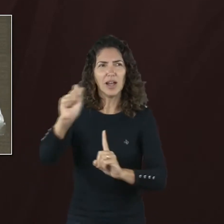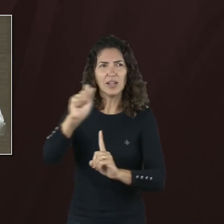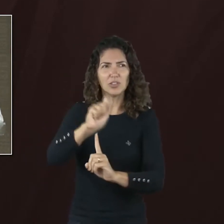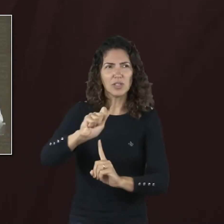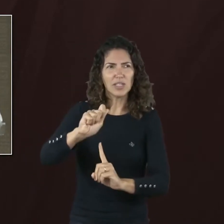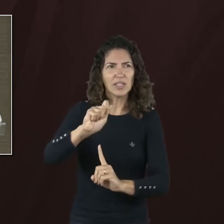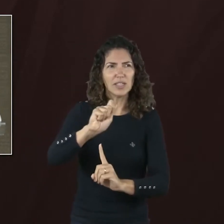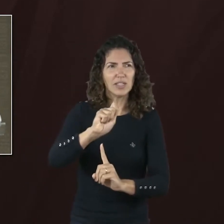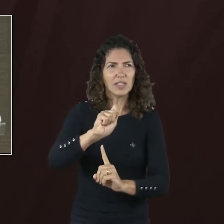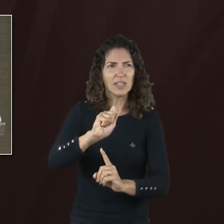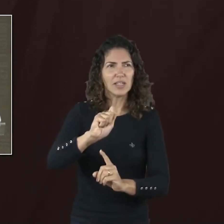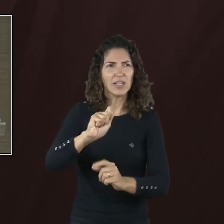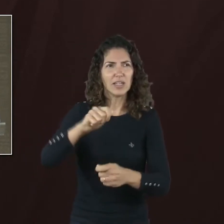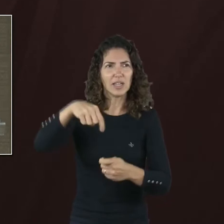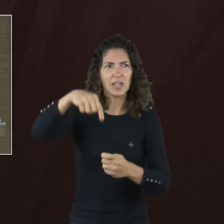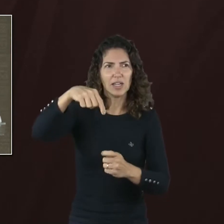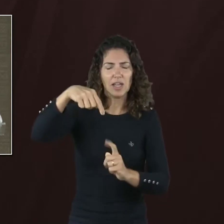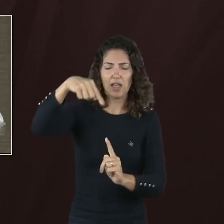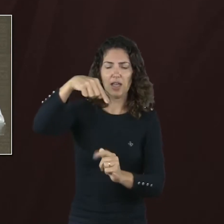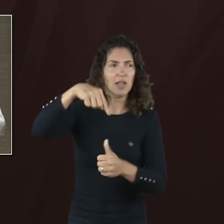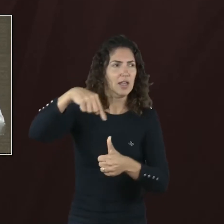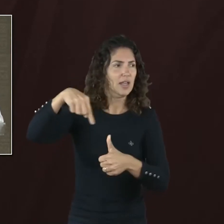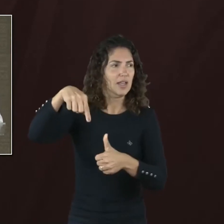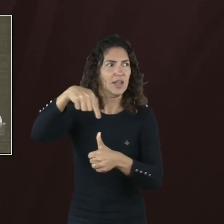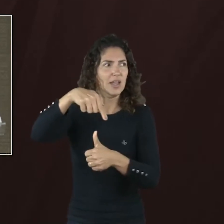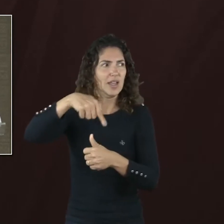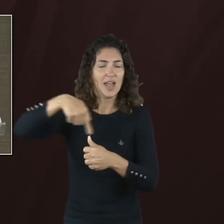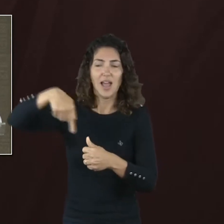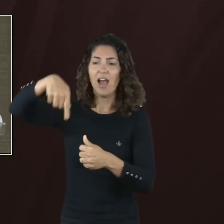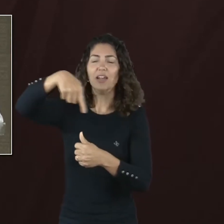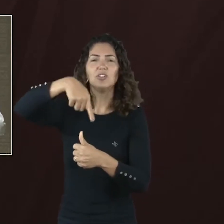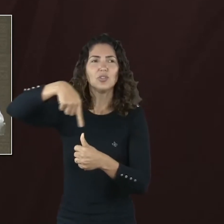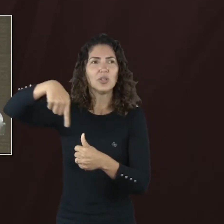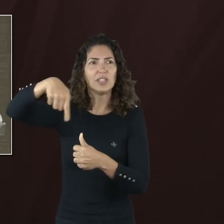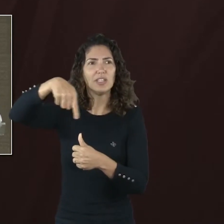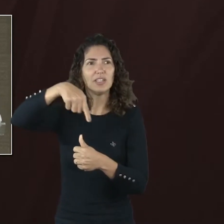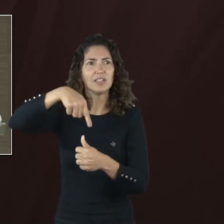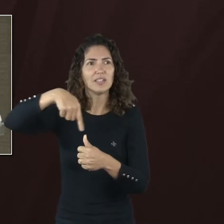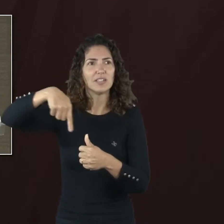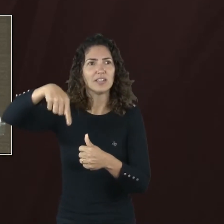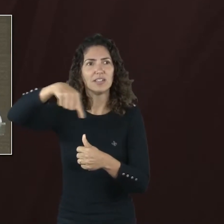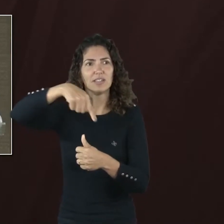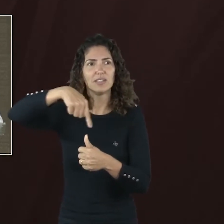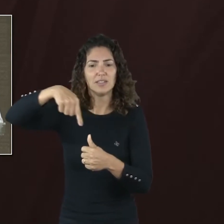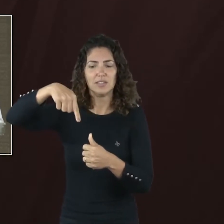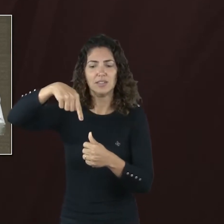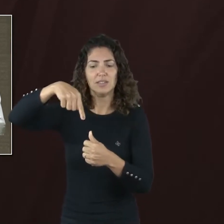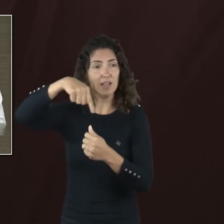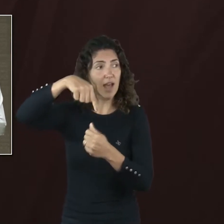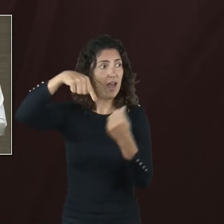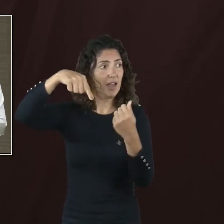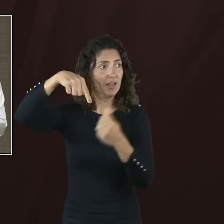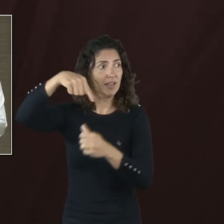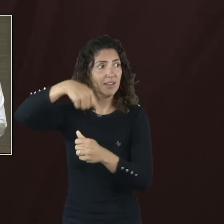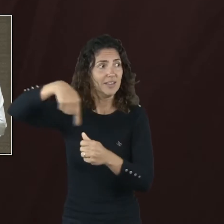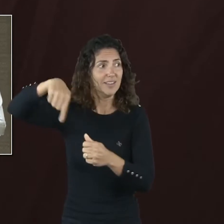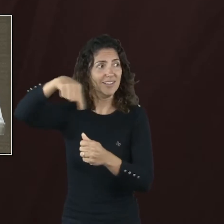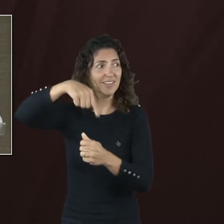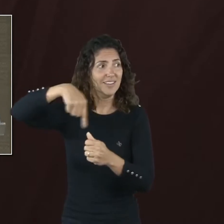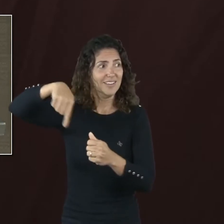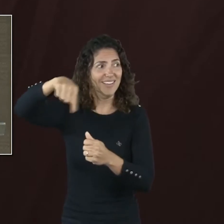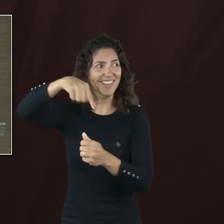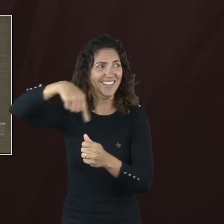província romana vizinha da província da Galácia, a província, né, romana da Galácia. Então,